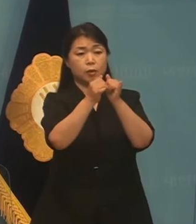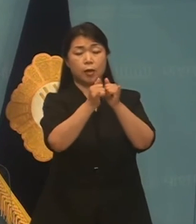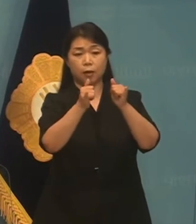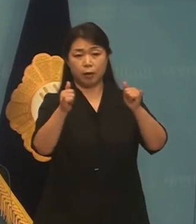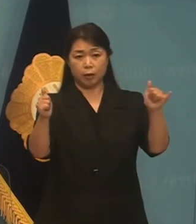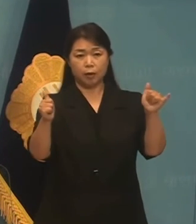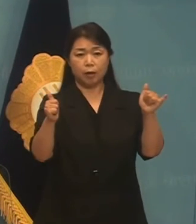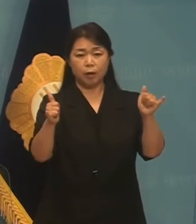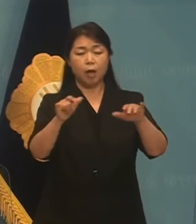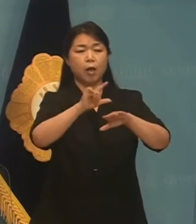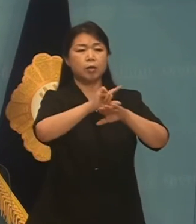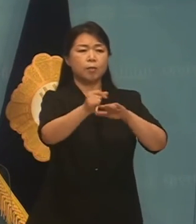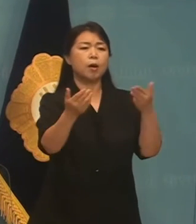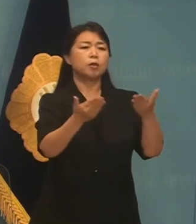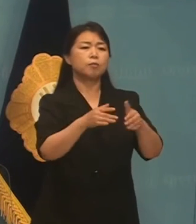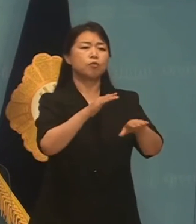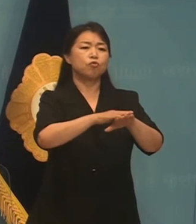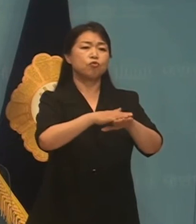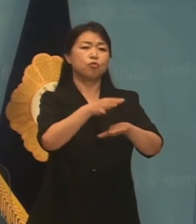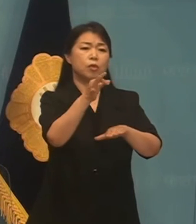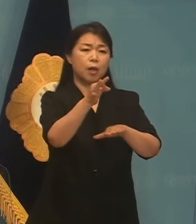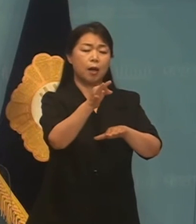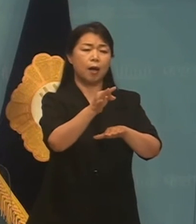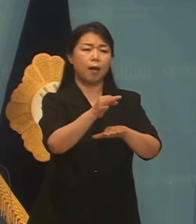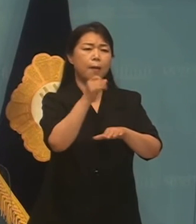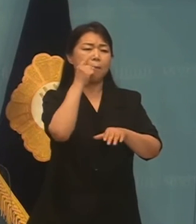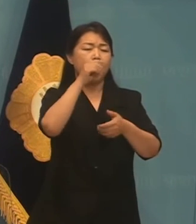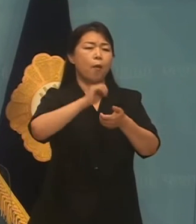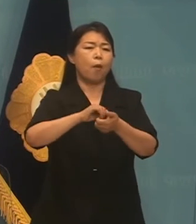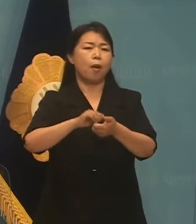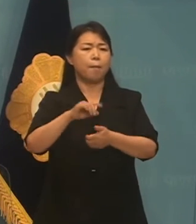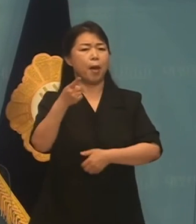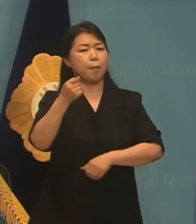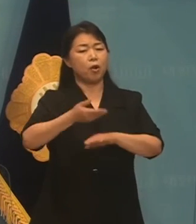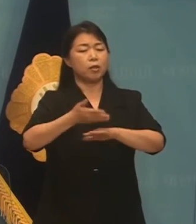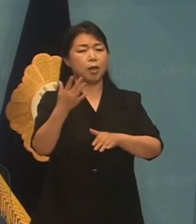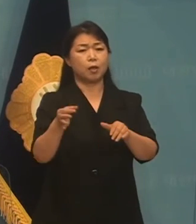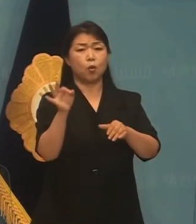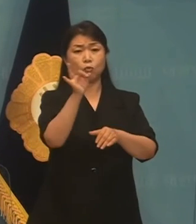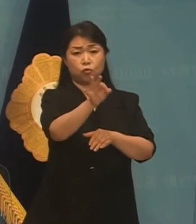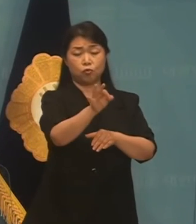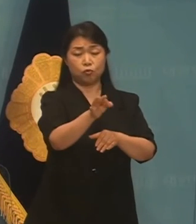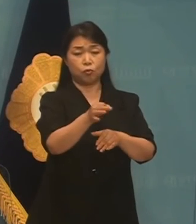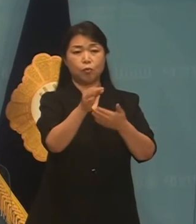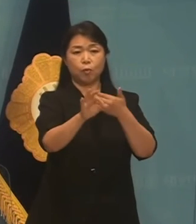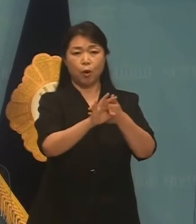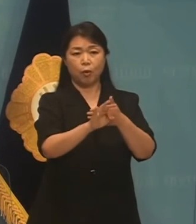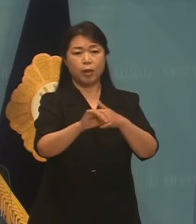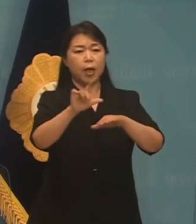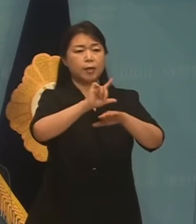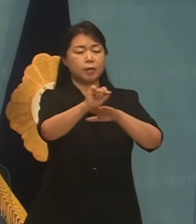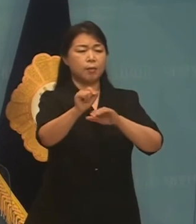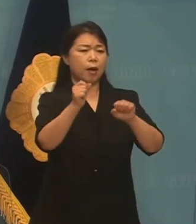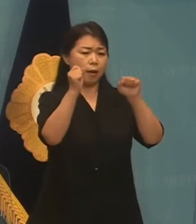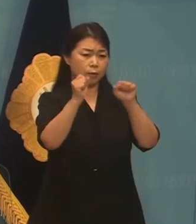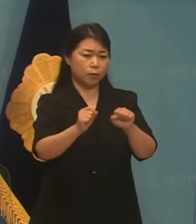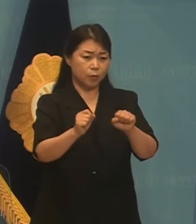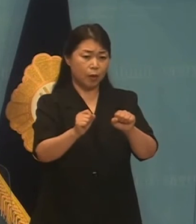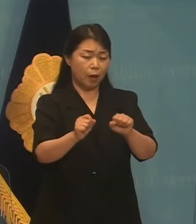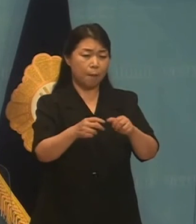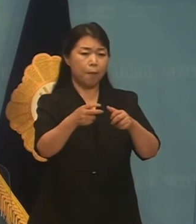간호사에게 지방 근무 수당을 매월 100만 원 이상 지급해서 지방 소재